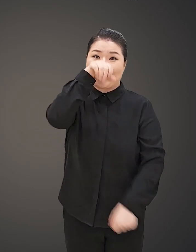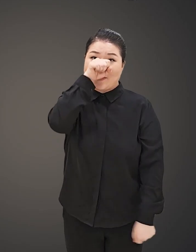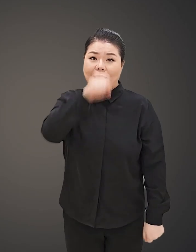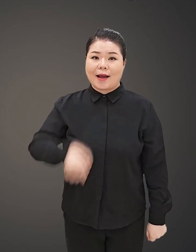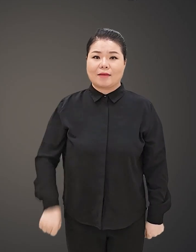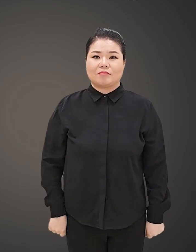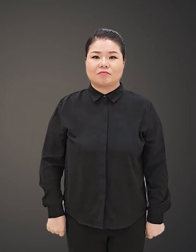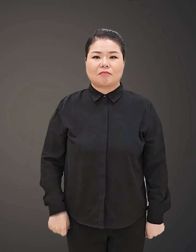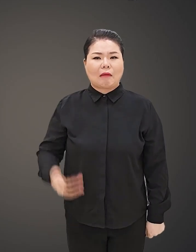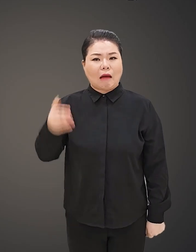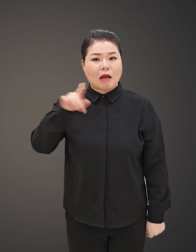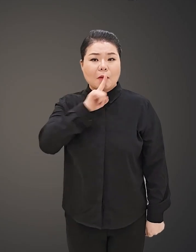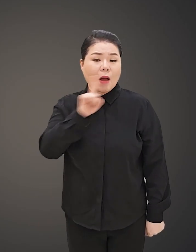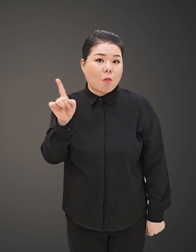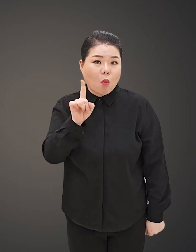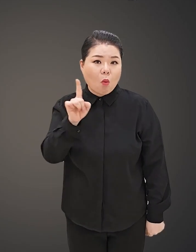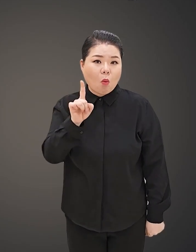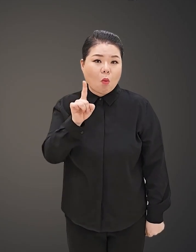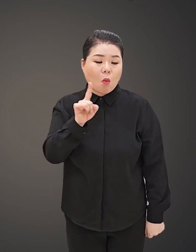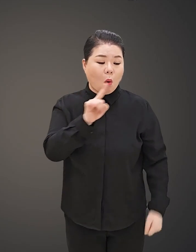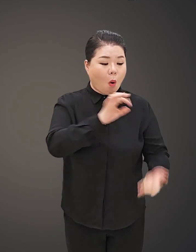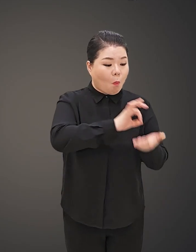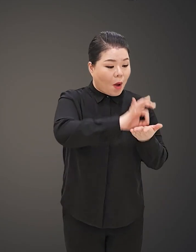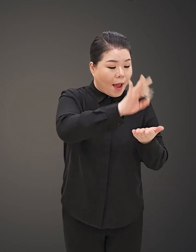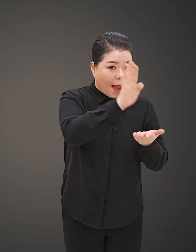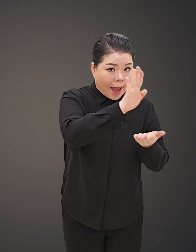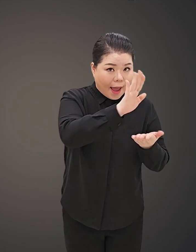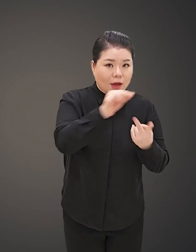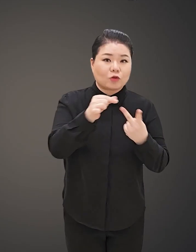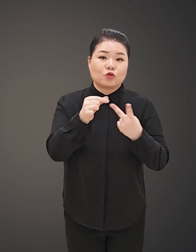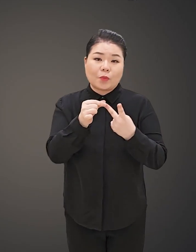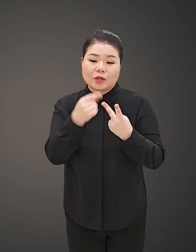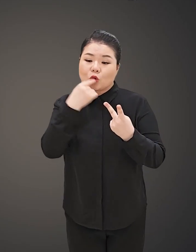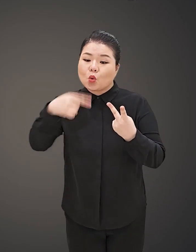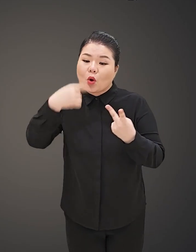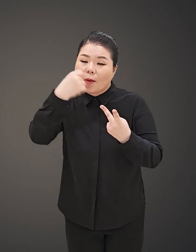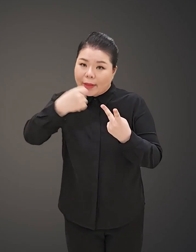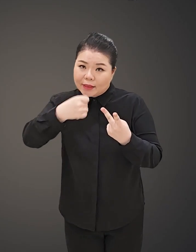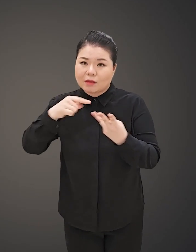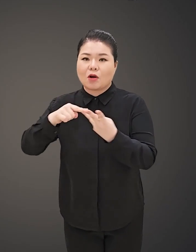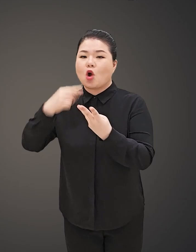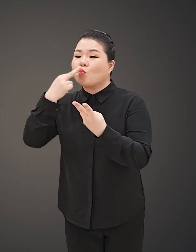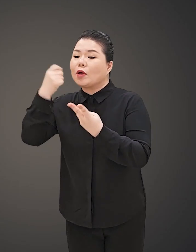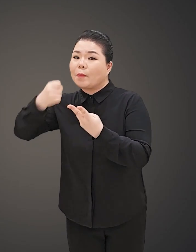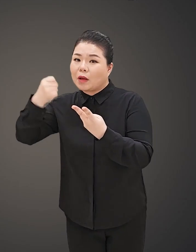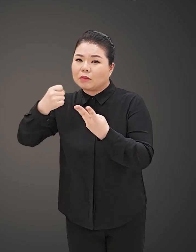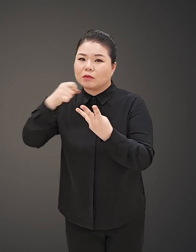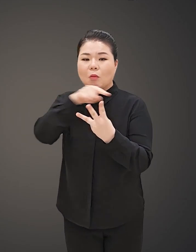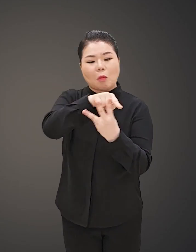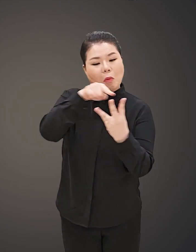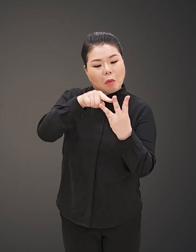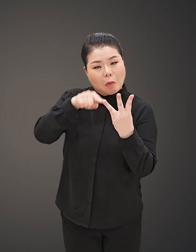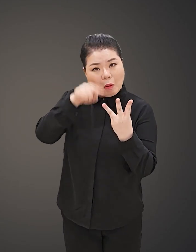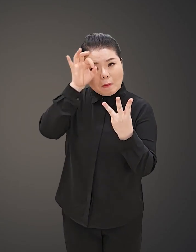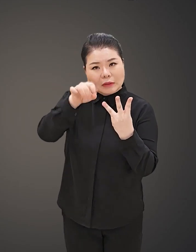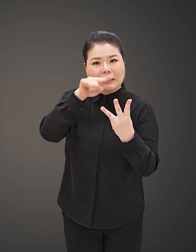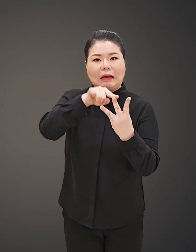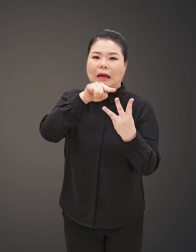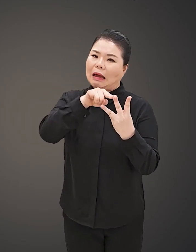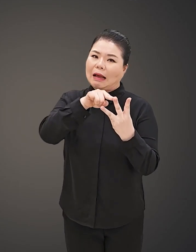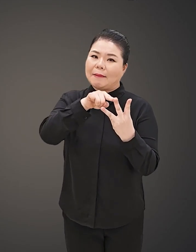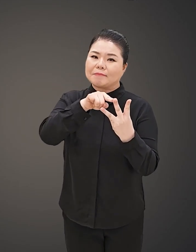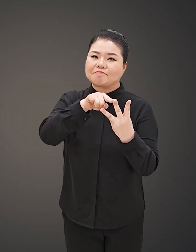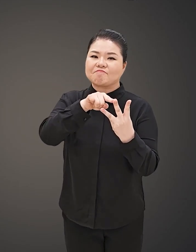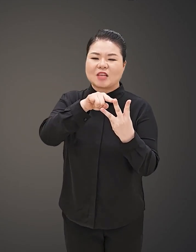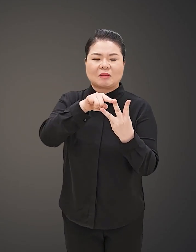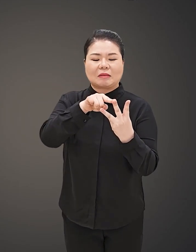하지만 이 말을 정확히 정의하자면 빨대를 쓰지 않는 것에 비해 종이 빨대를 쓰는 것은 아주 많이 반환경적이지만 그래도